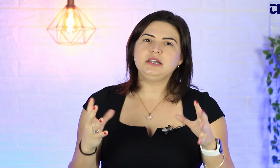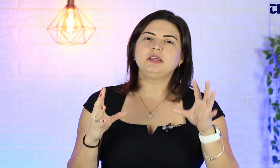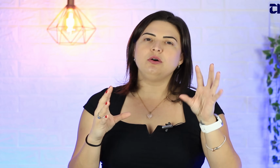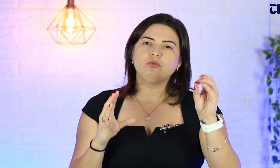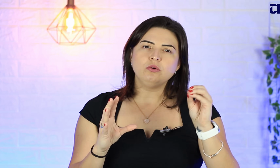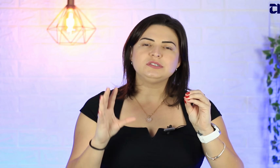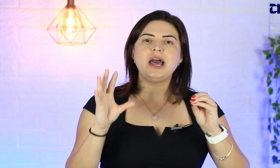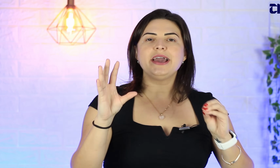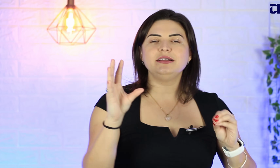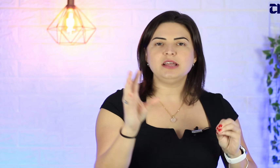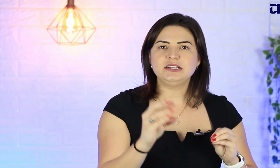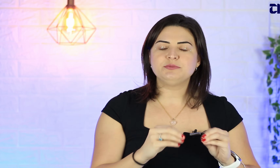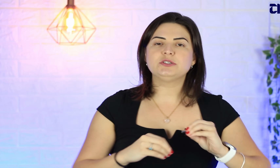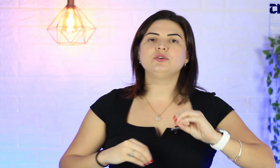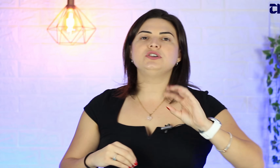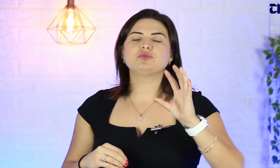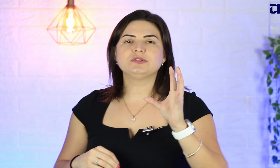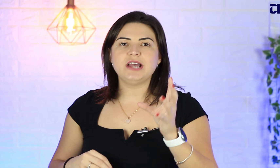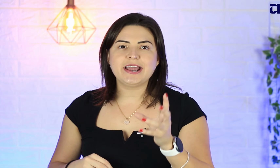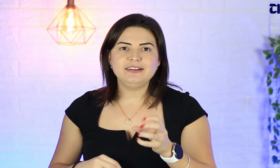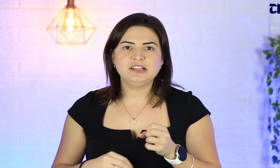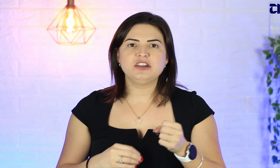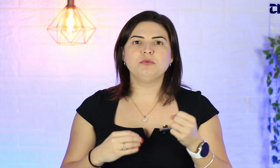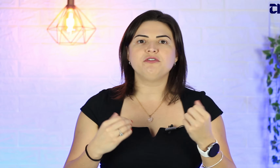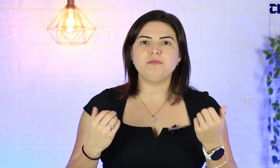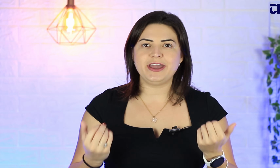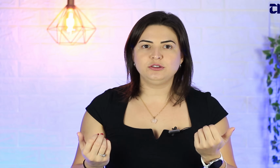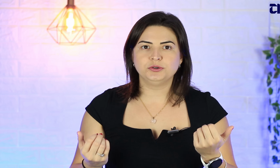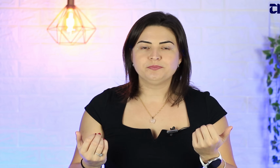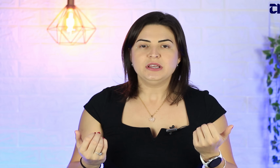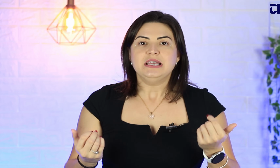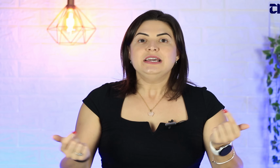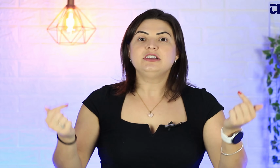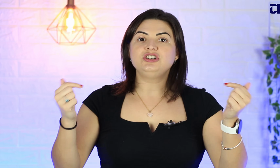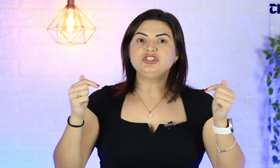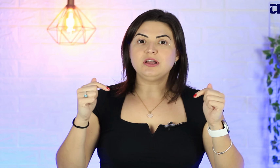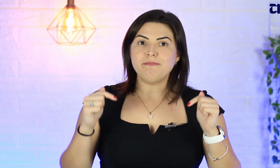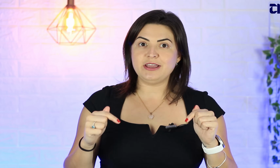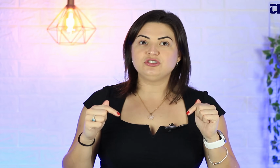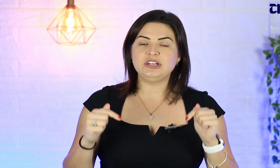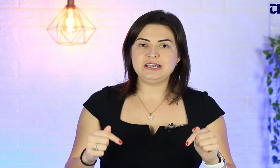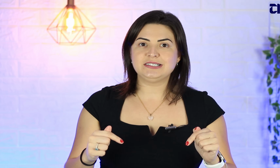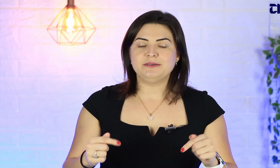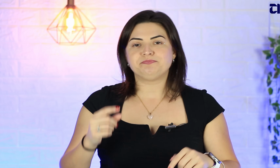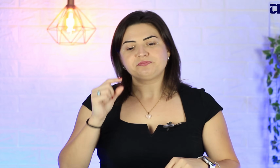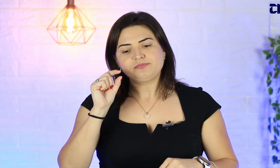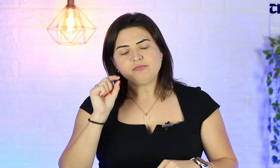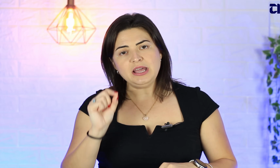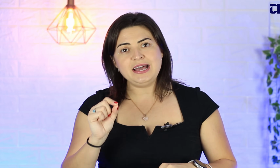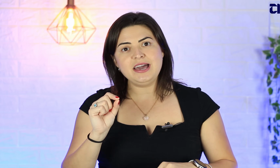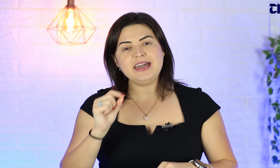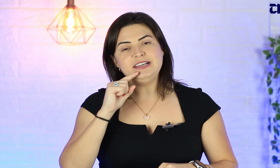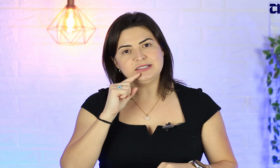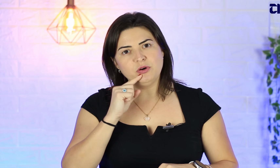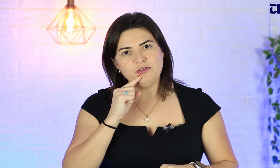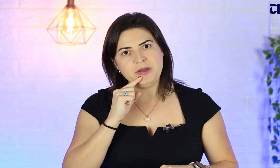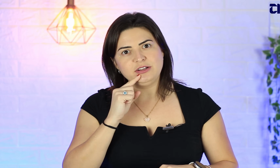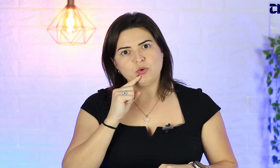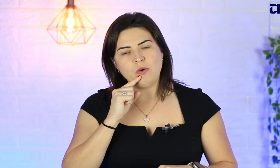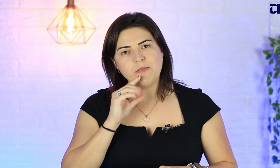Então, conseguem ter expressões, conseguem ter movimento. E a gente também utiliza esse movimento com